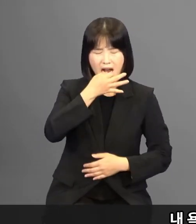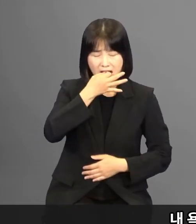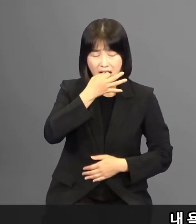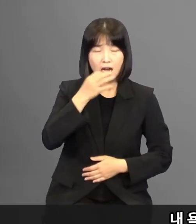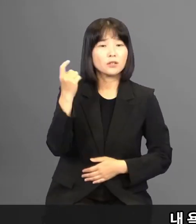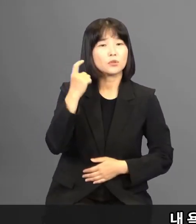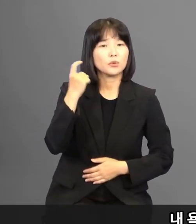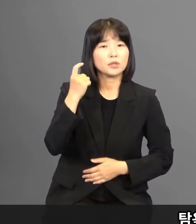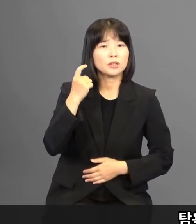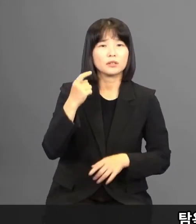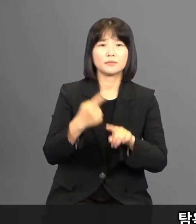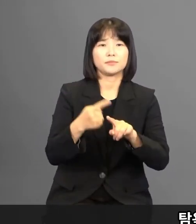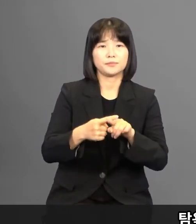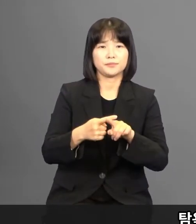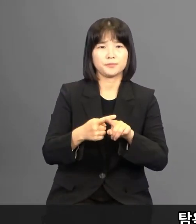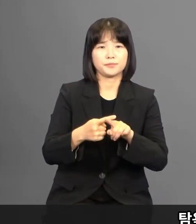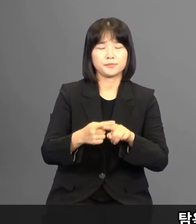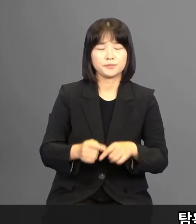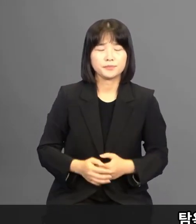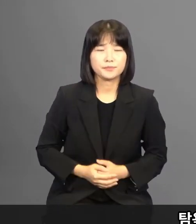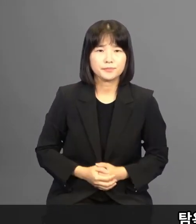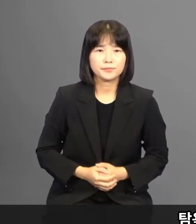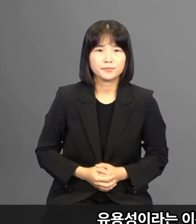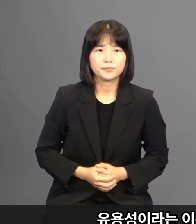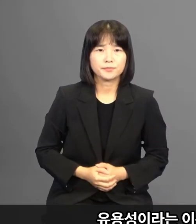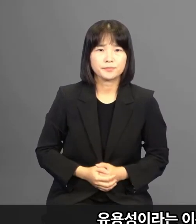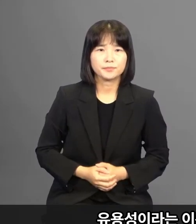소리입니다. 탐욕의 소리입니다.